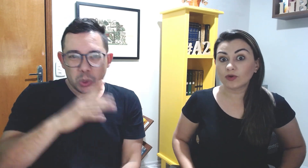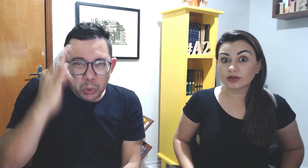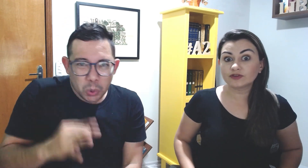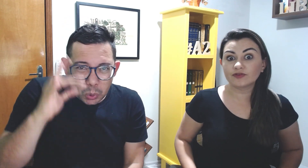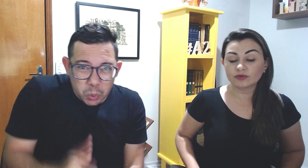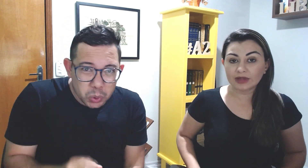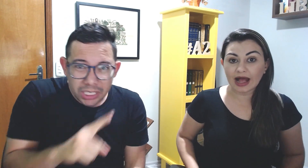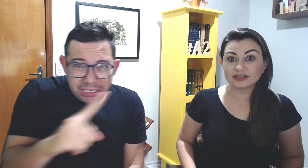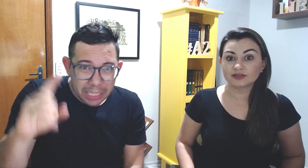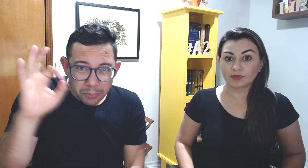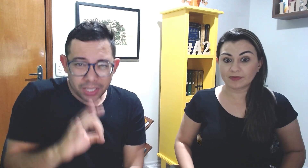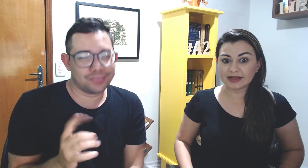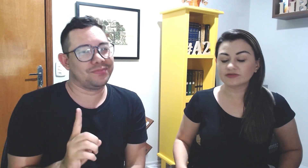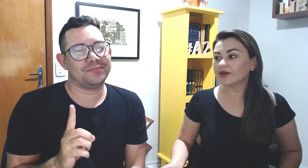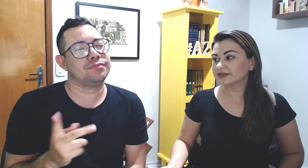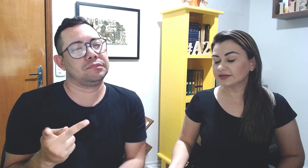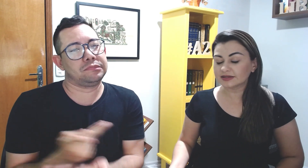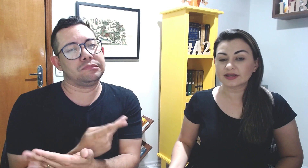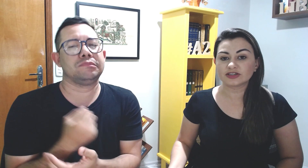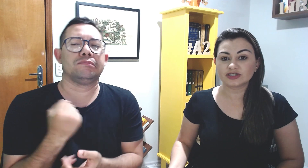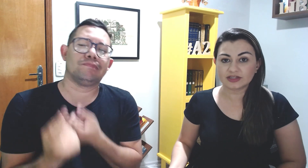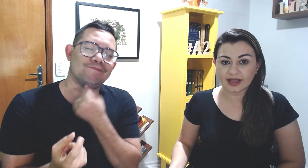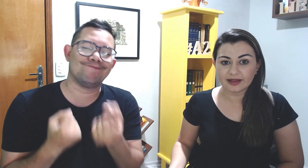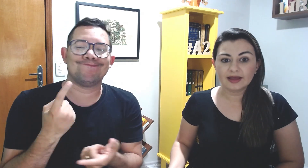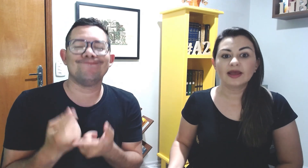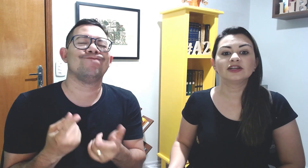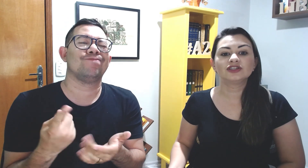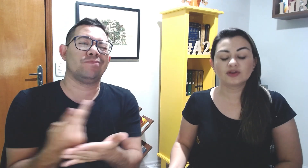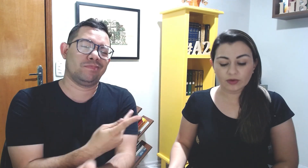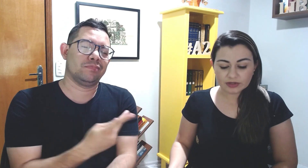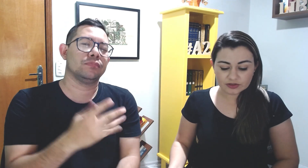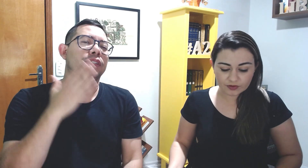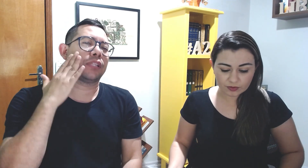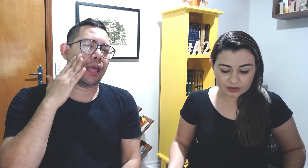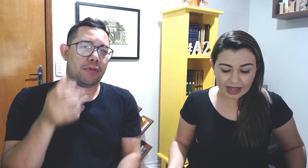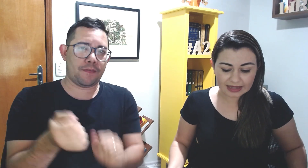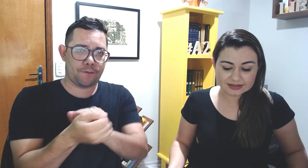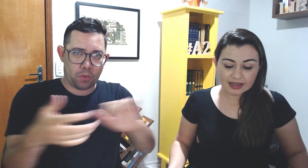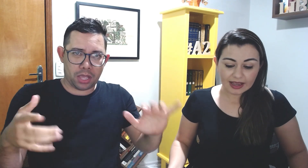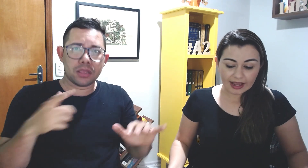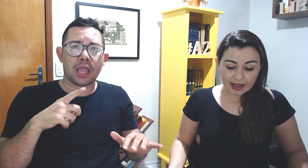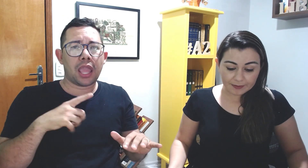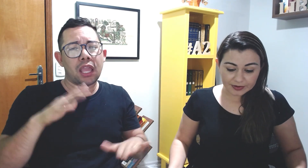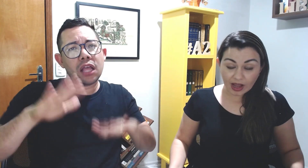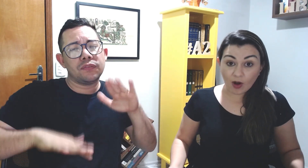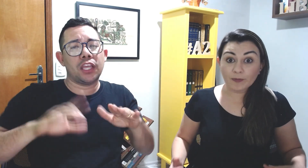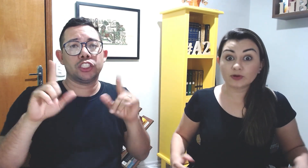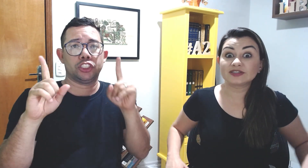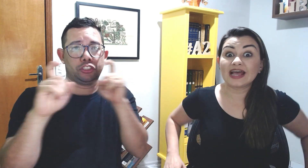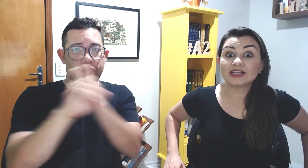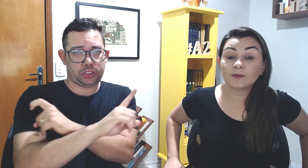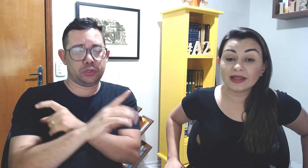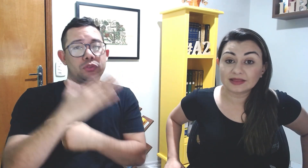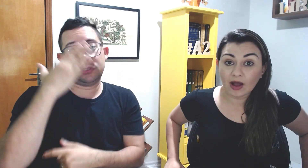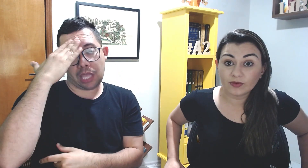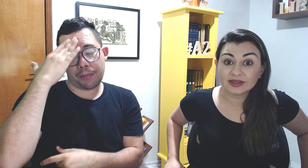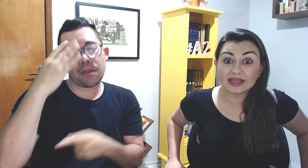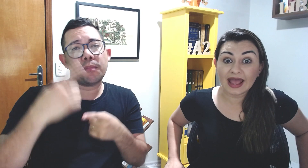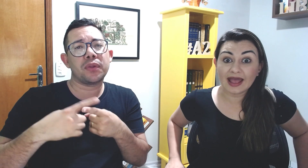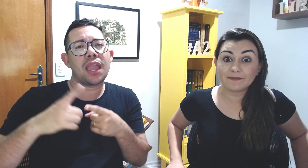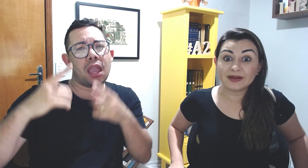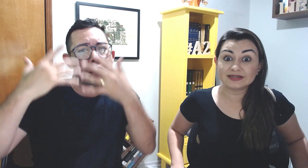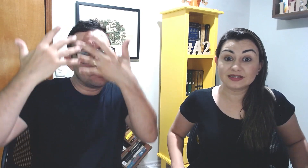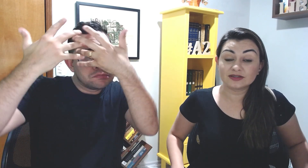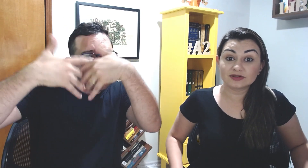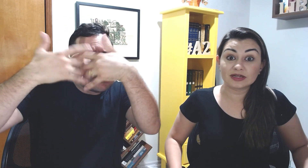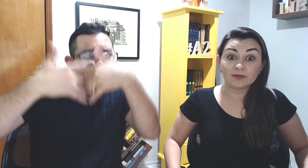gente encontra dificuldades, por mais fluência às vezes que a gente tem, a gente encontra dificuldades, porque é um processo mental que